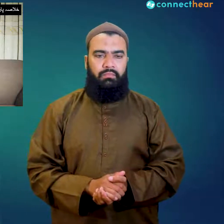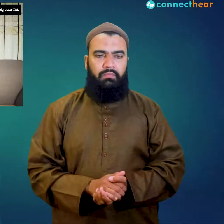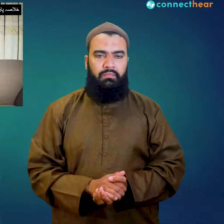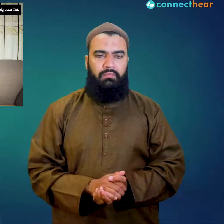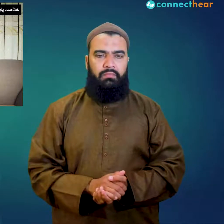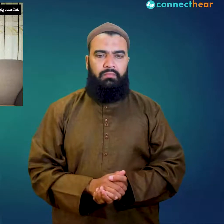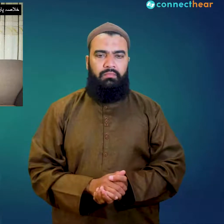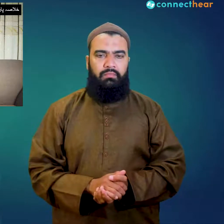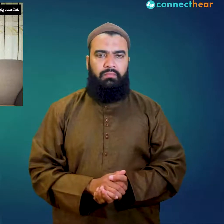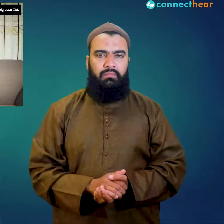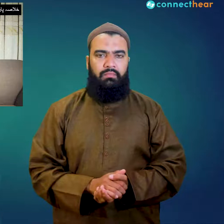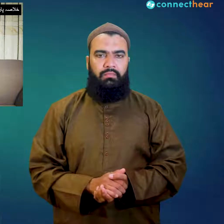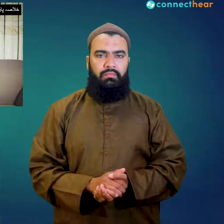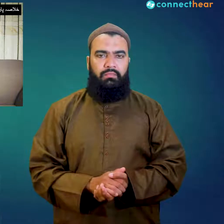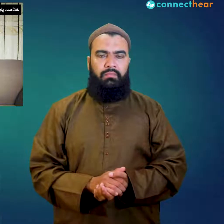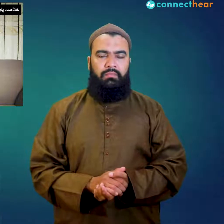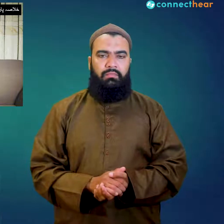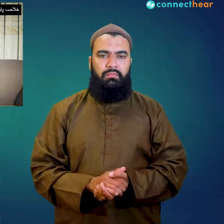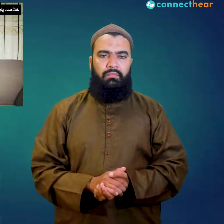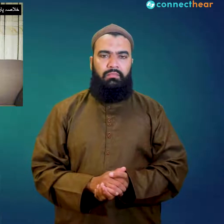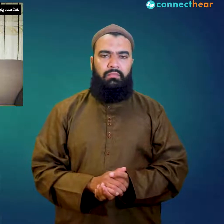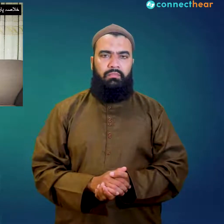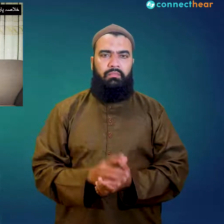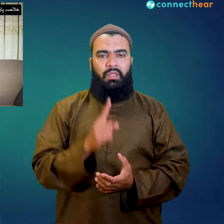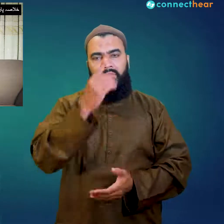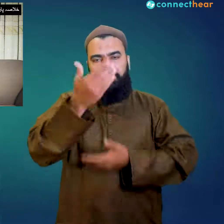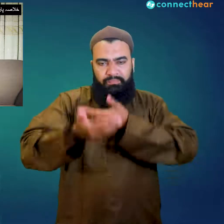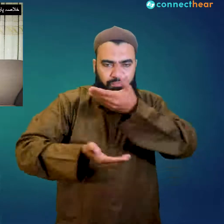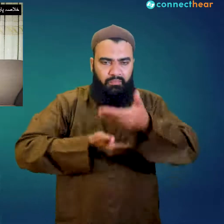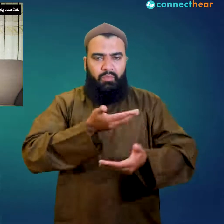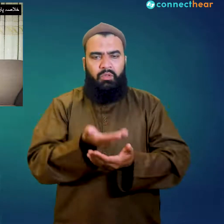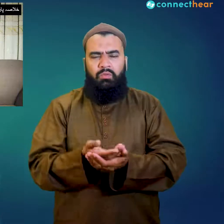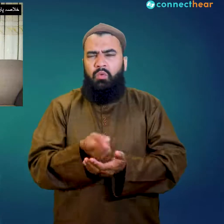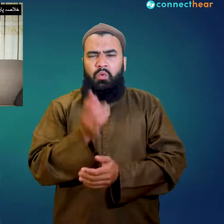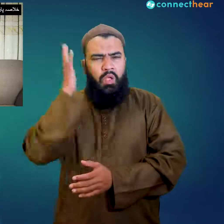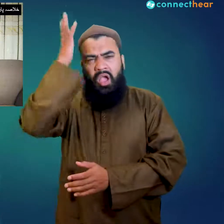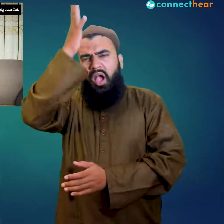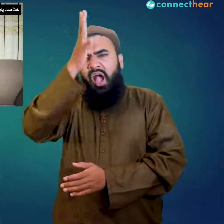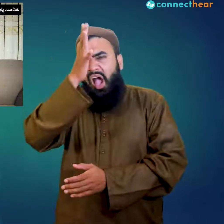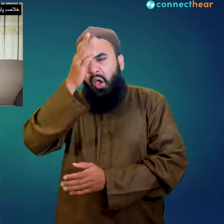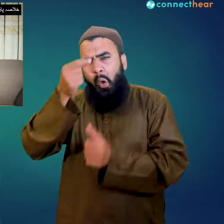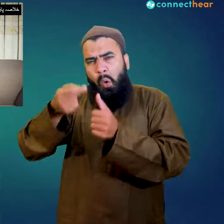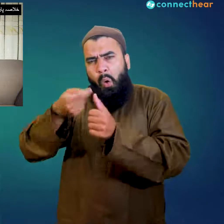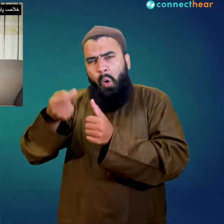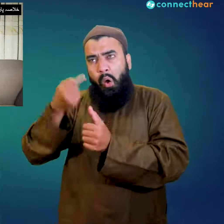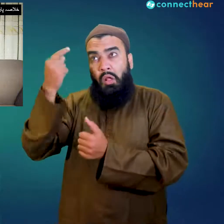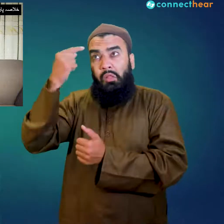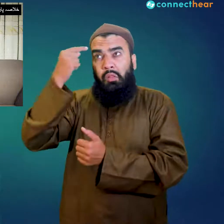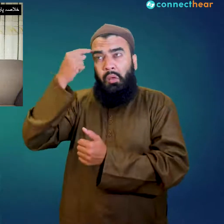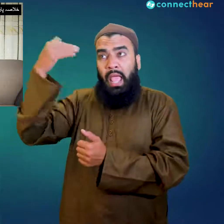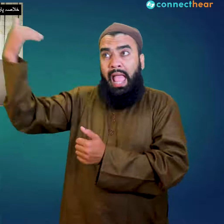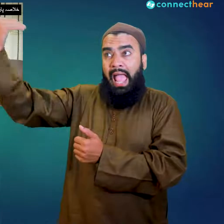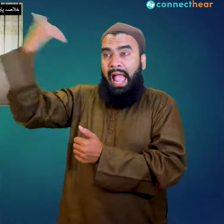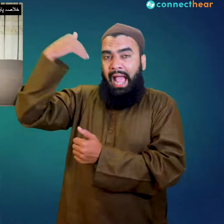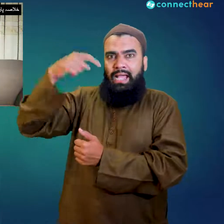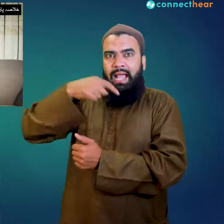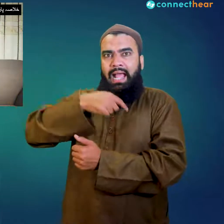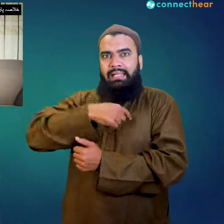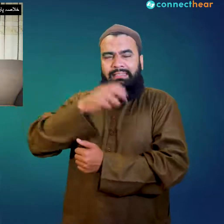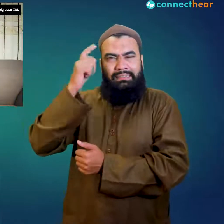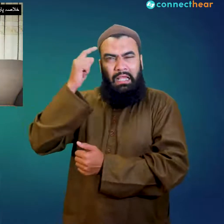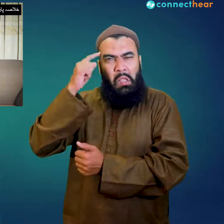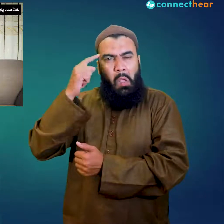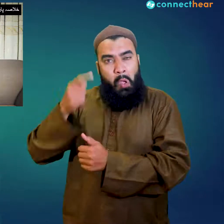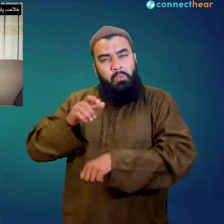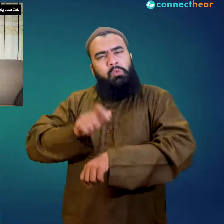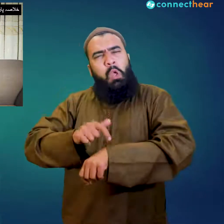خَيْرٌ لِأَنفُسِهِمْ۔ اہل کفر یہ گمان نہ کریں کہ ان کو اس وقت دنیا کے اندر جو مہلت ملی